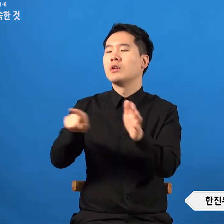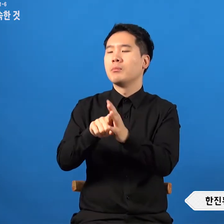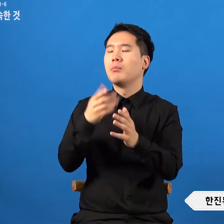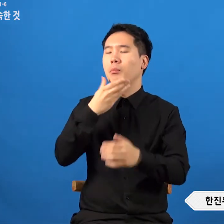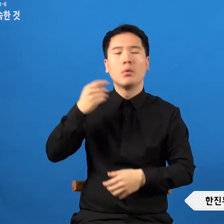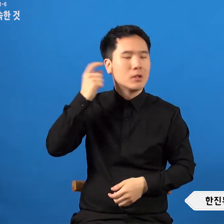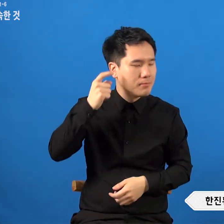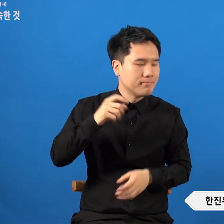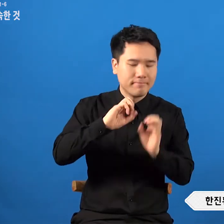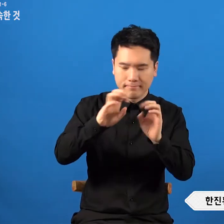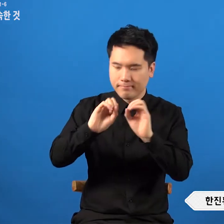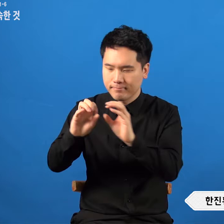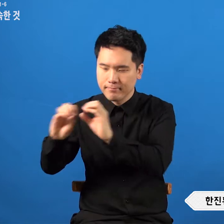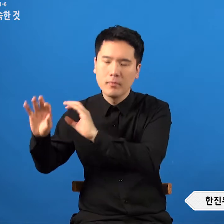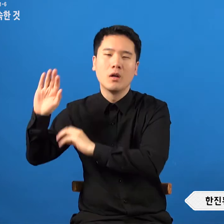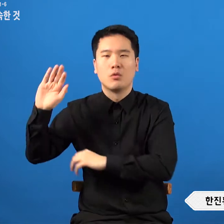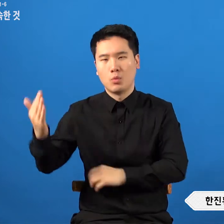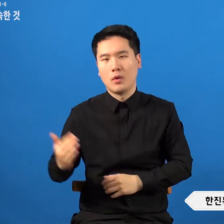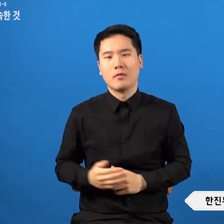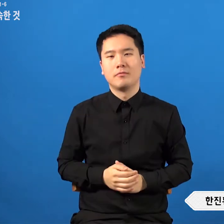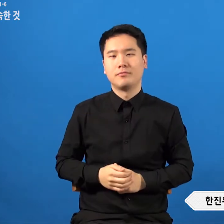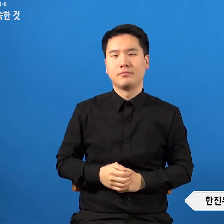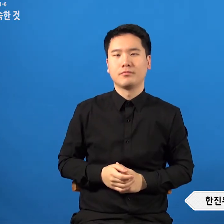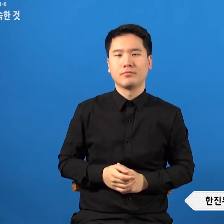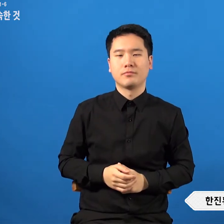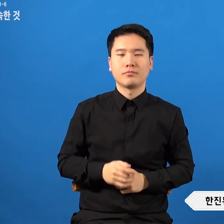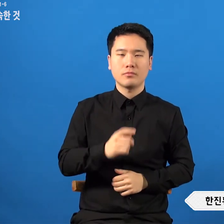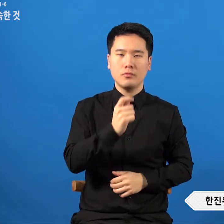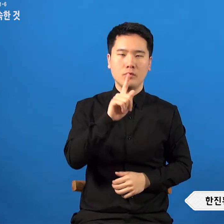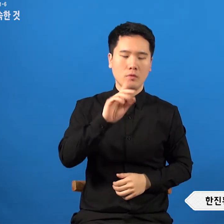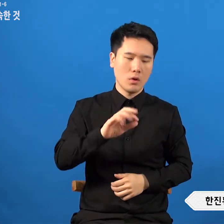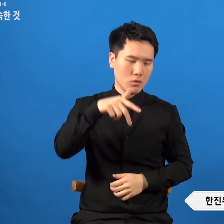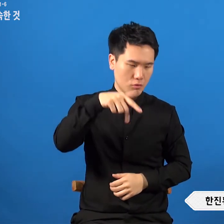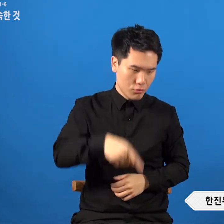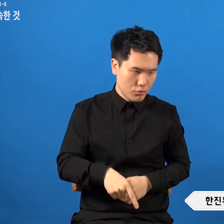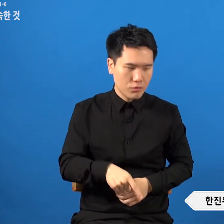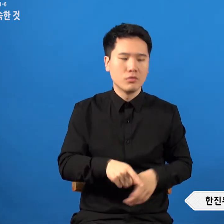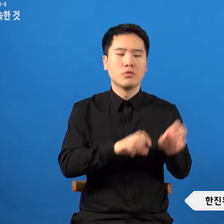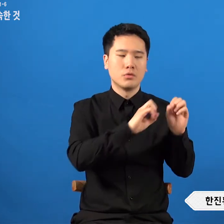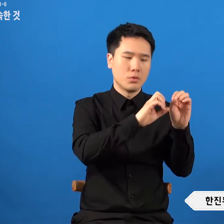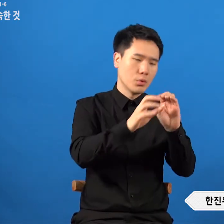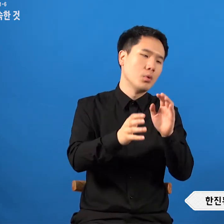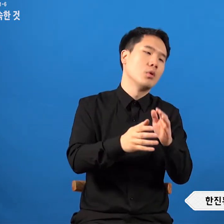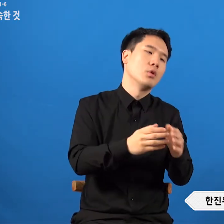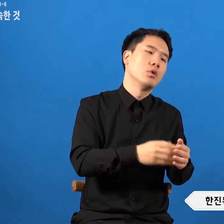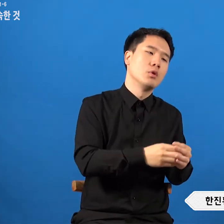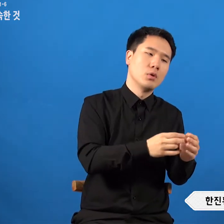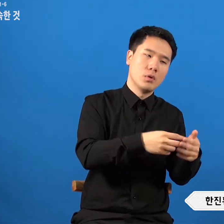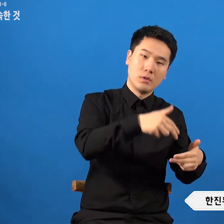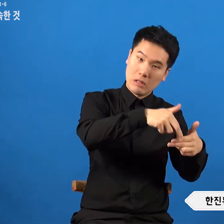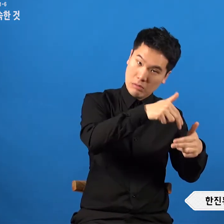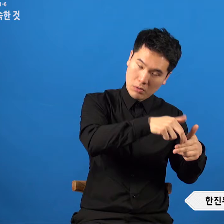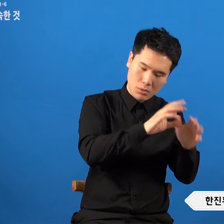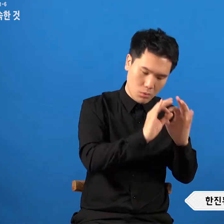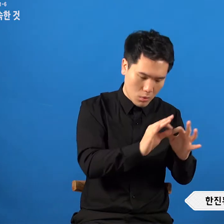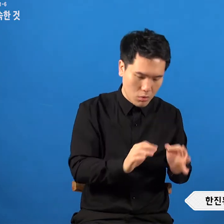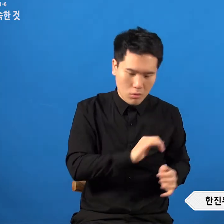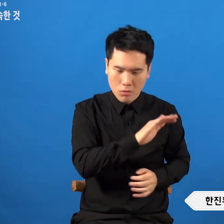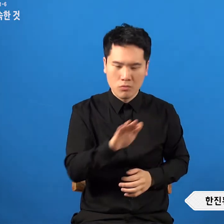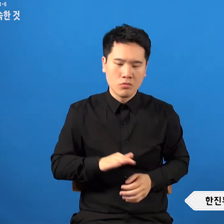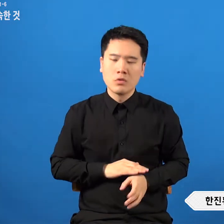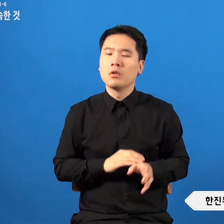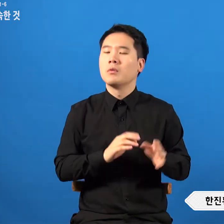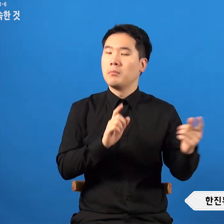해주셨습니다. 광주 센터의 사역을 통해서 또 김문부 선교사님 만나게 하시고 그 선교사님 통해서